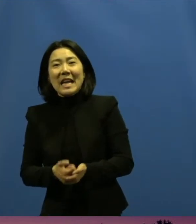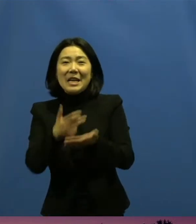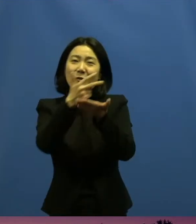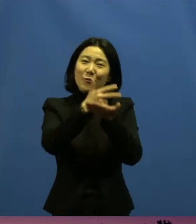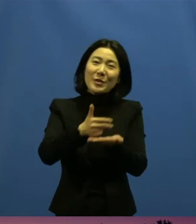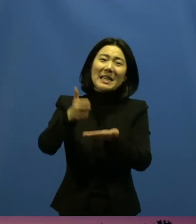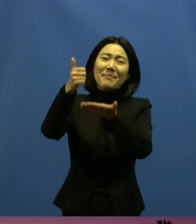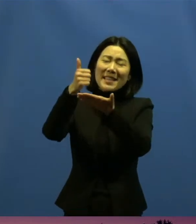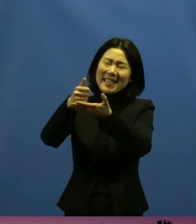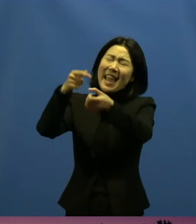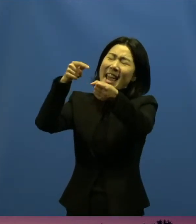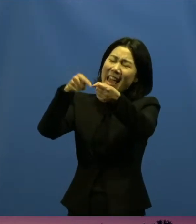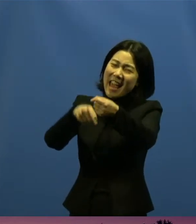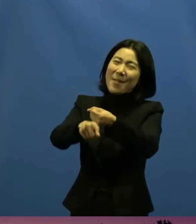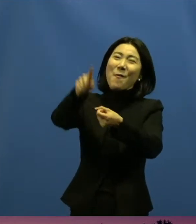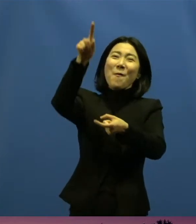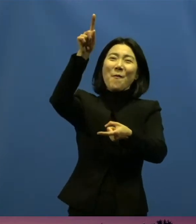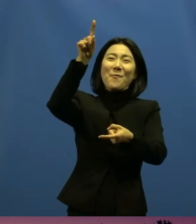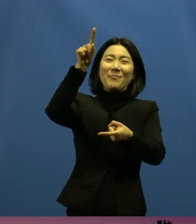주님